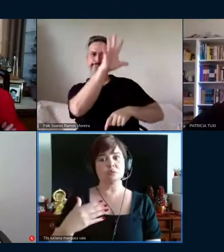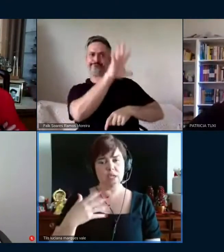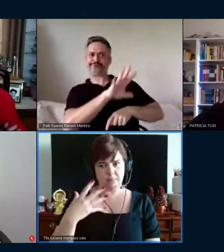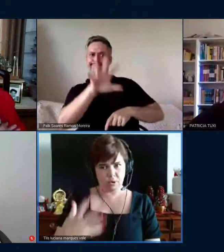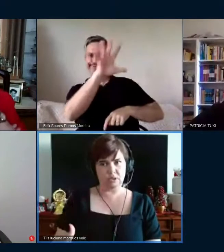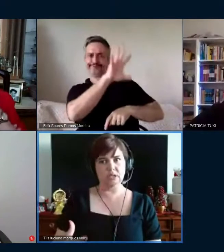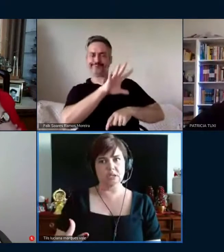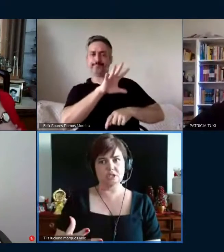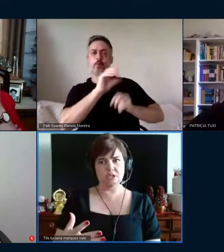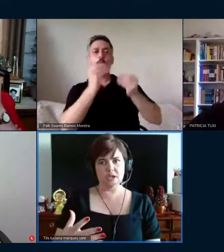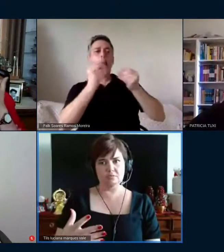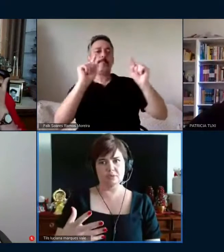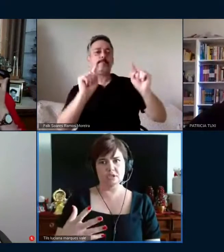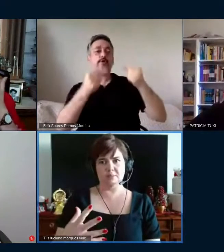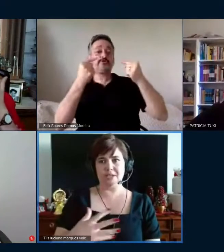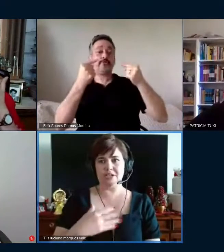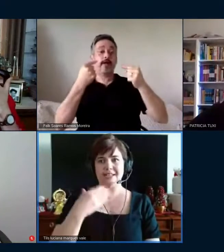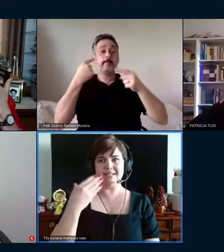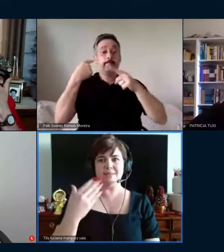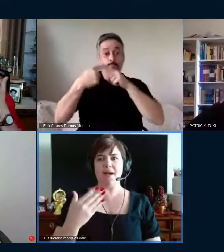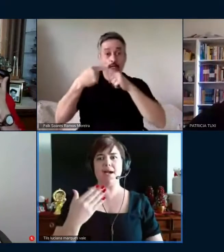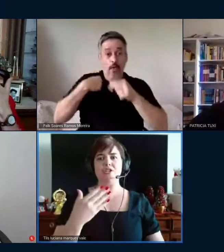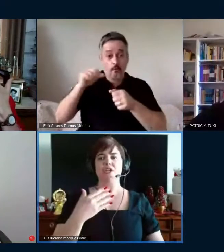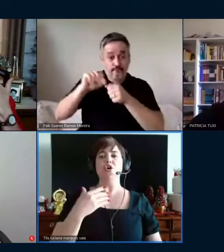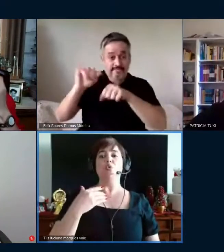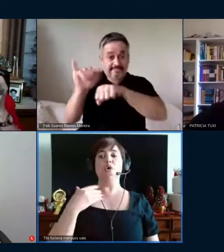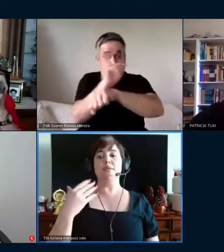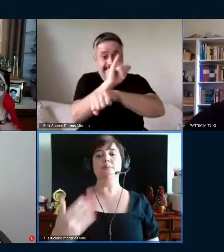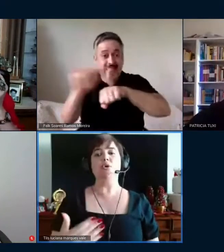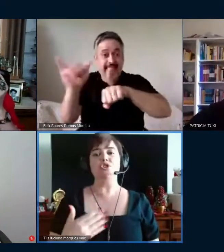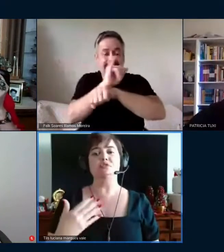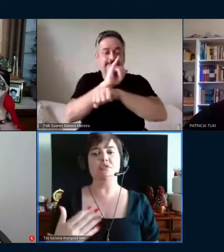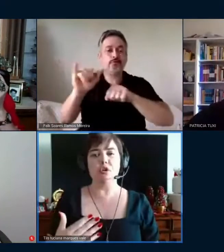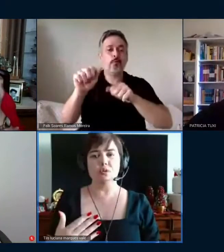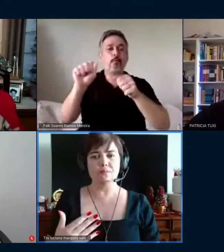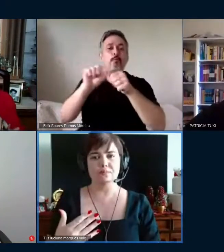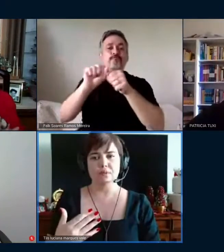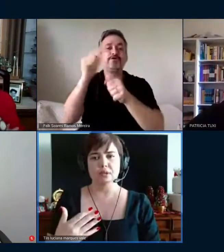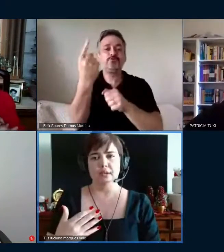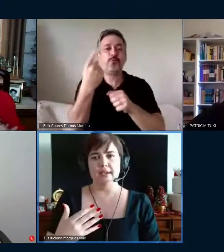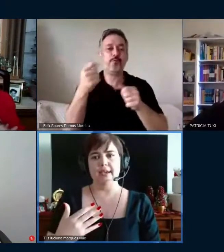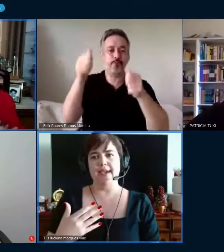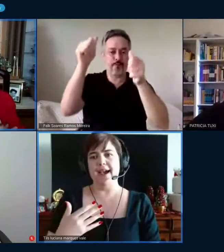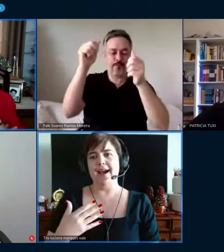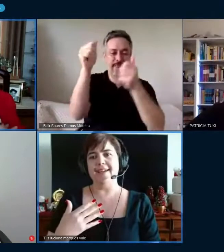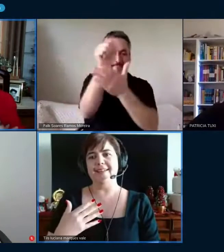discussão importante realmente. A partir dessa imagem, o que me motivou